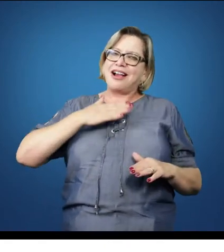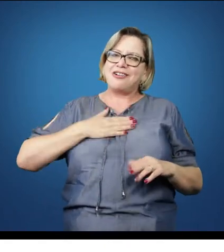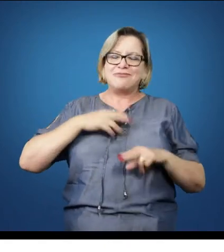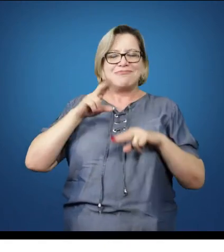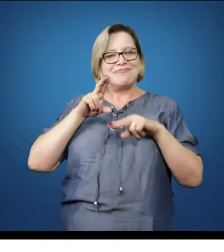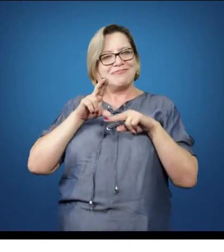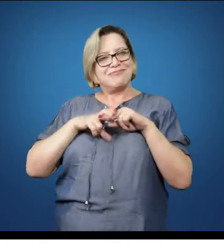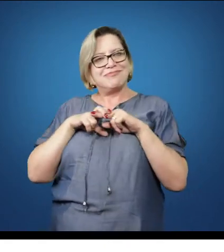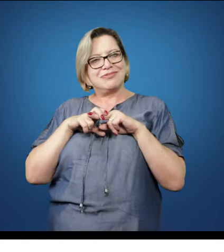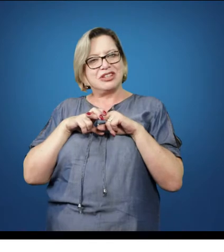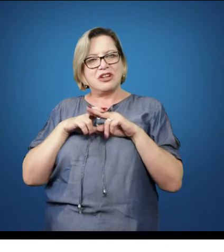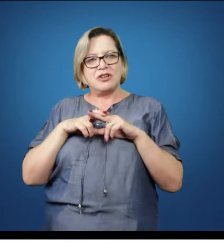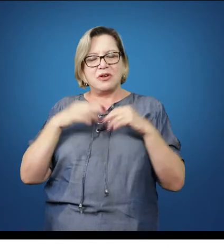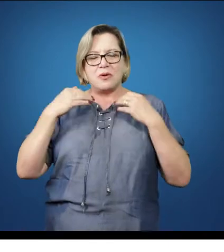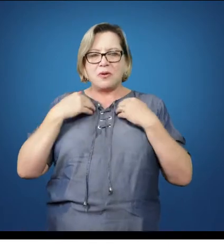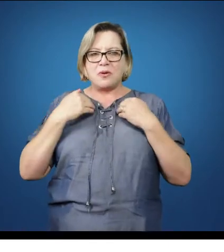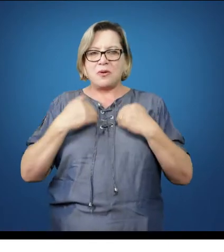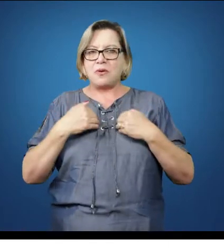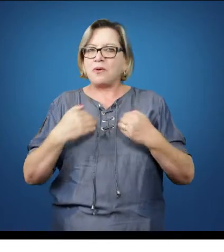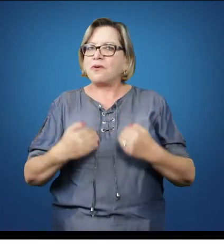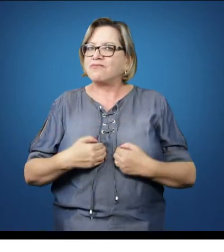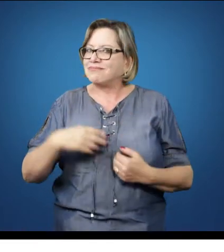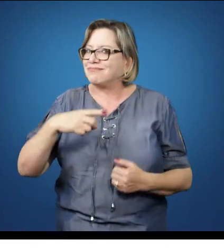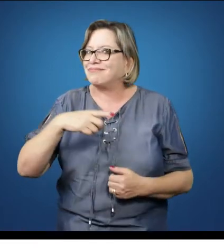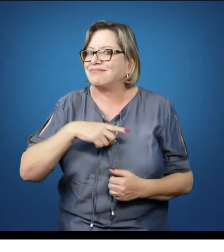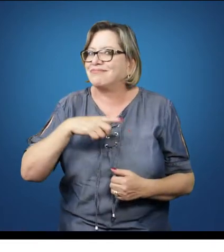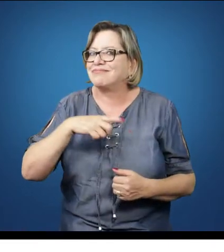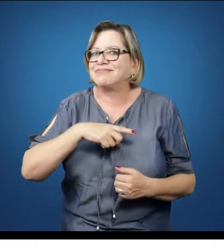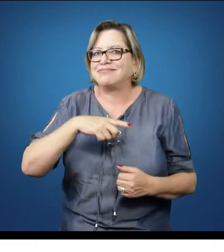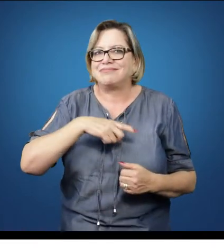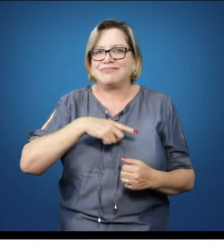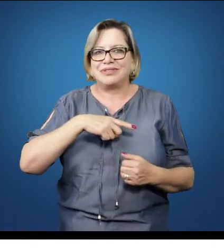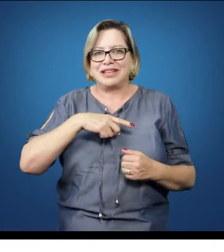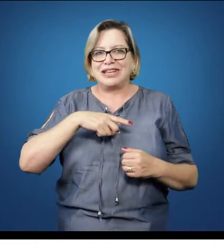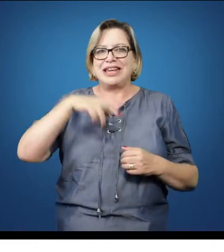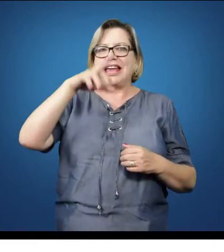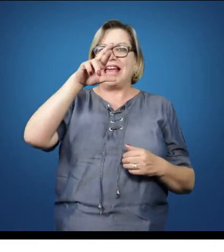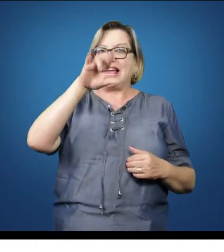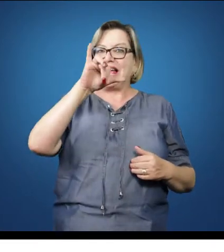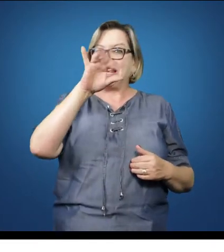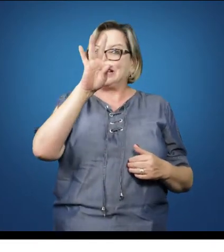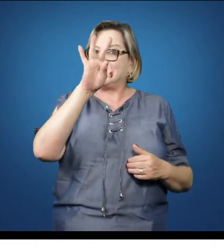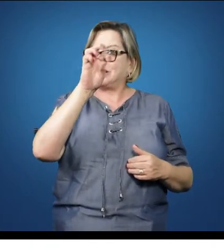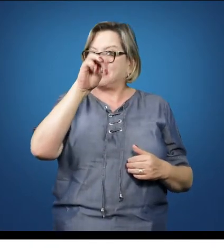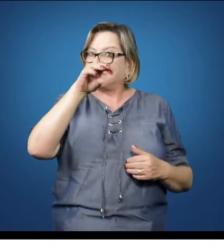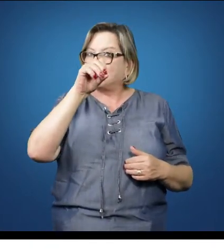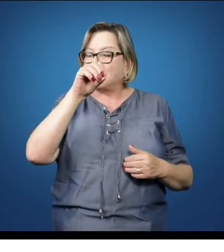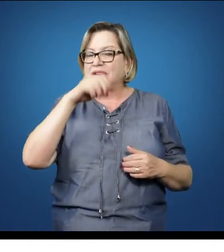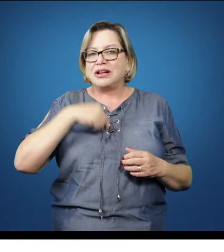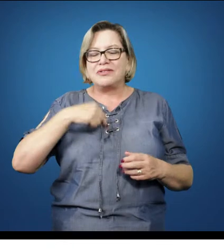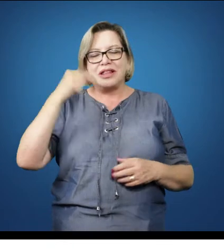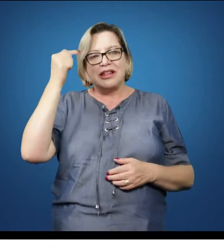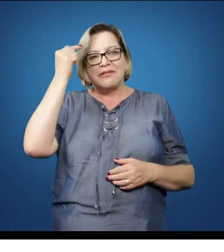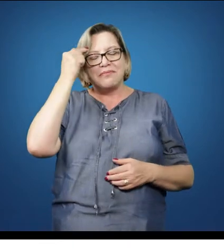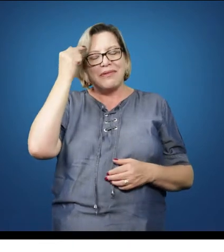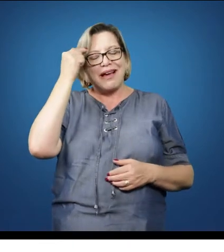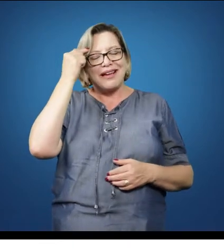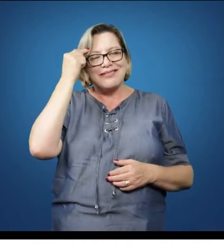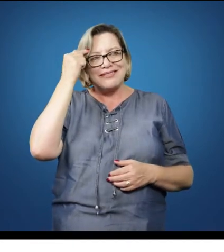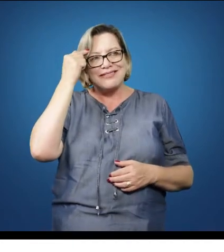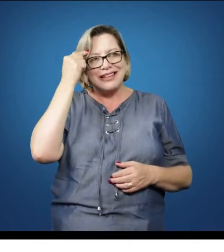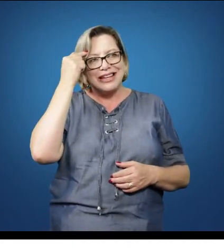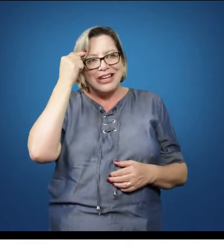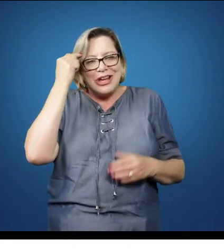repouso o nosso organismo ele já tem um determinado ritmo pensa então quando